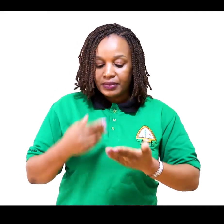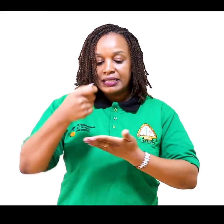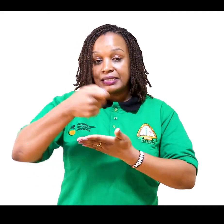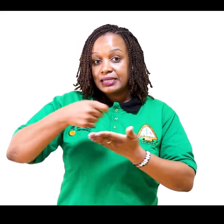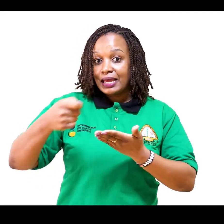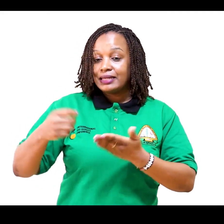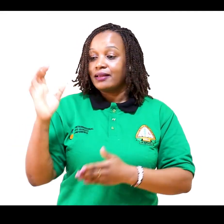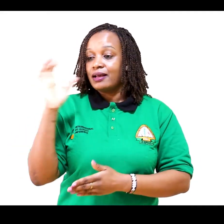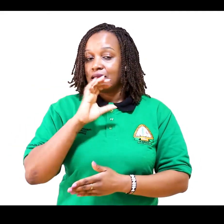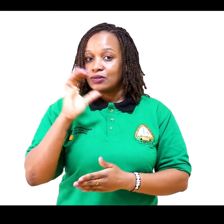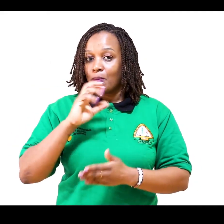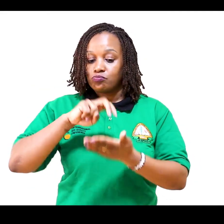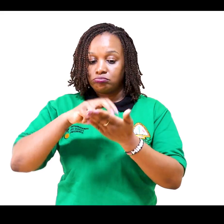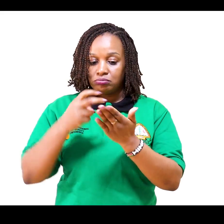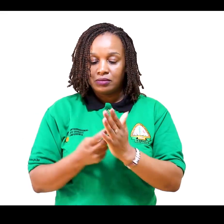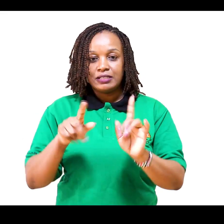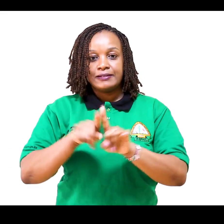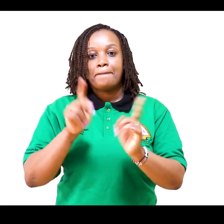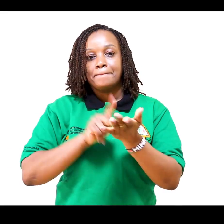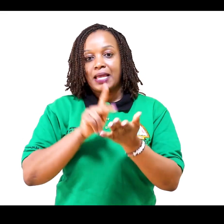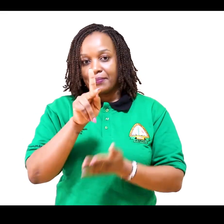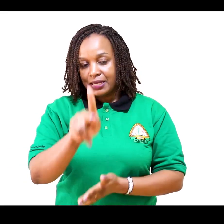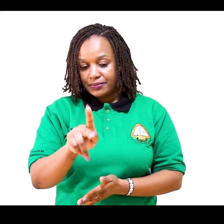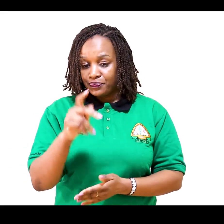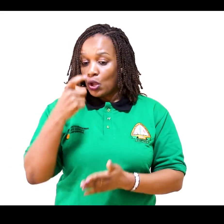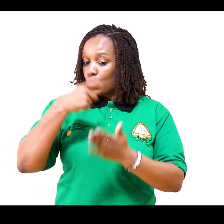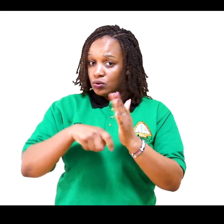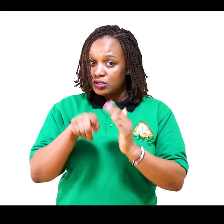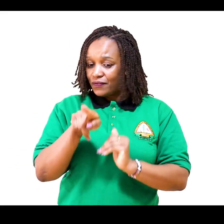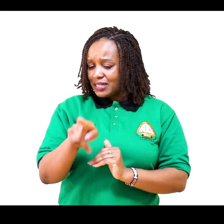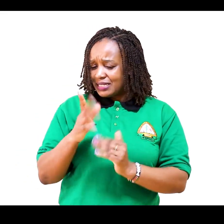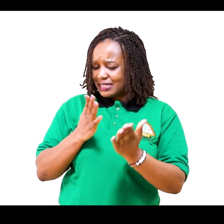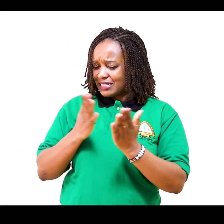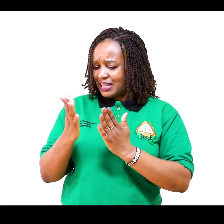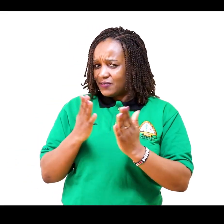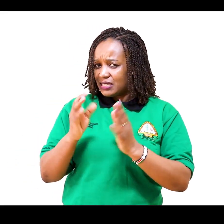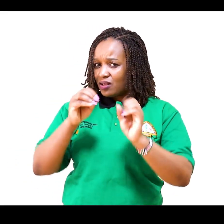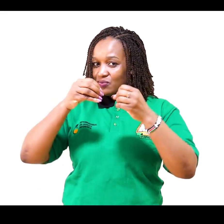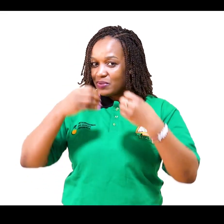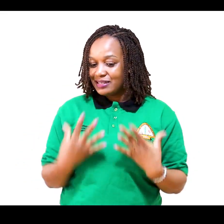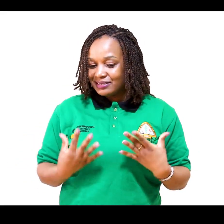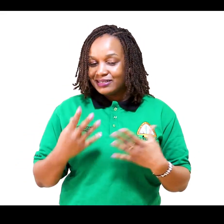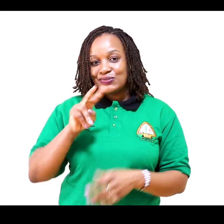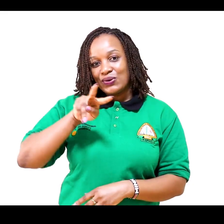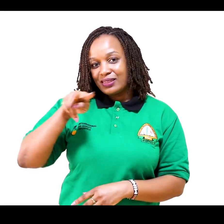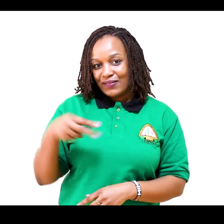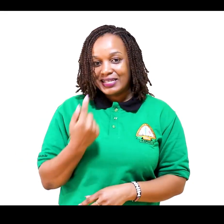sampuli, kusainiwa kwa mkataba wa mteja na malipo. Gharama ya huduma hii ni shilingi 2,000 kwa